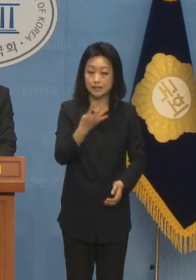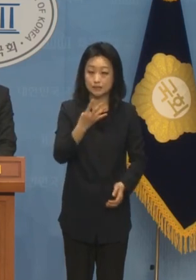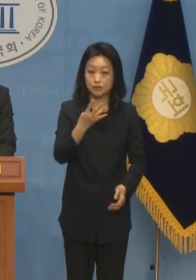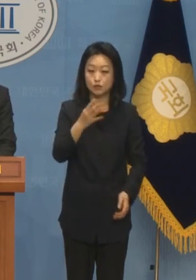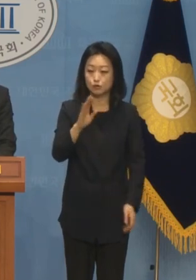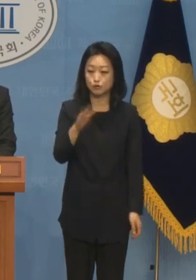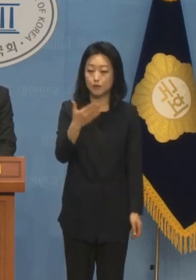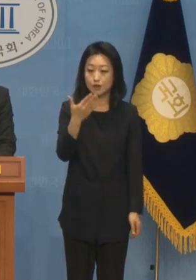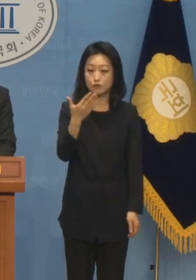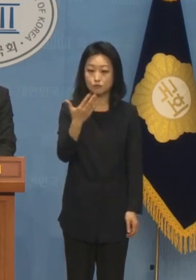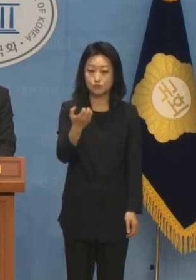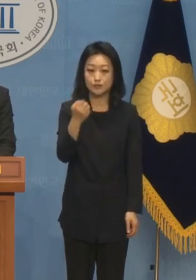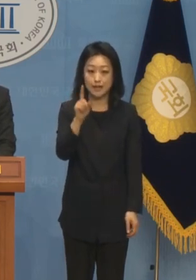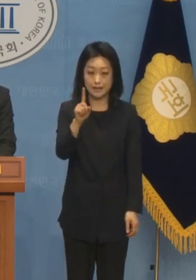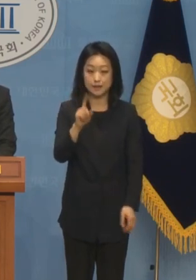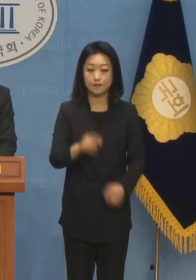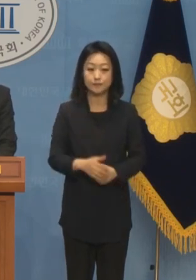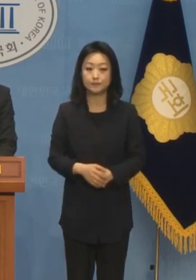34,691건에 달합니다.